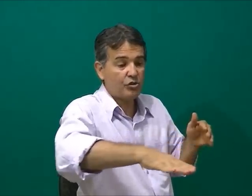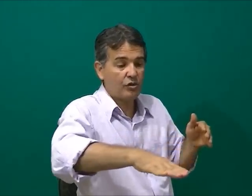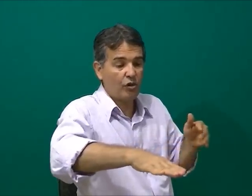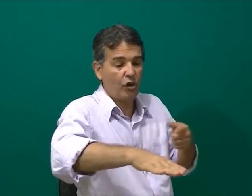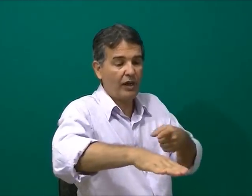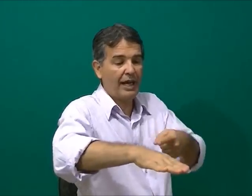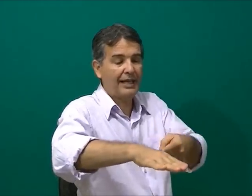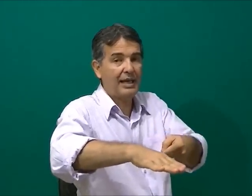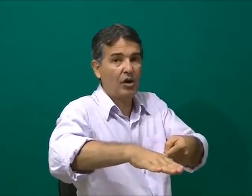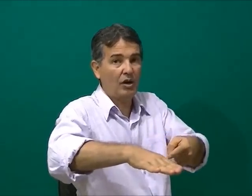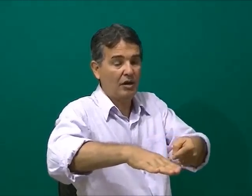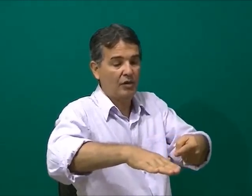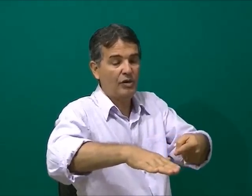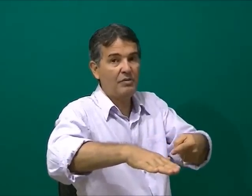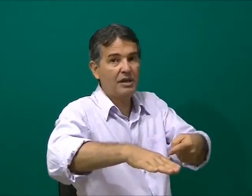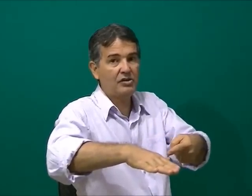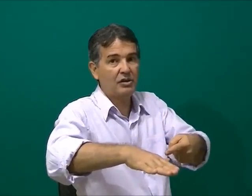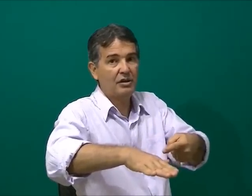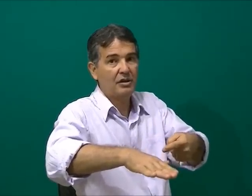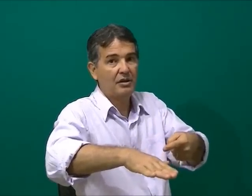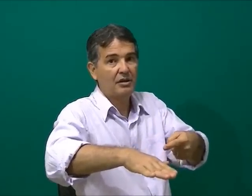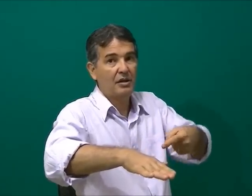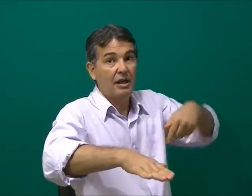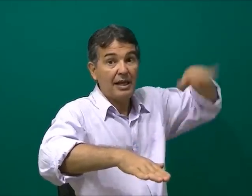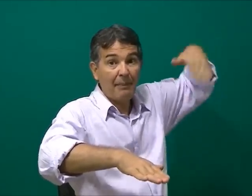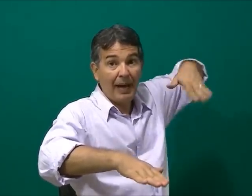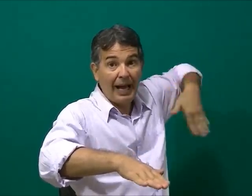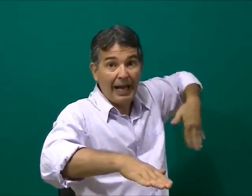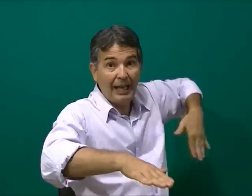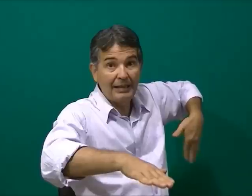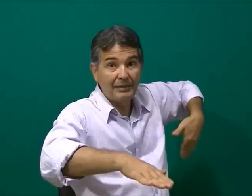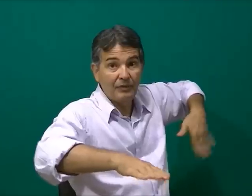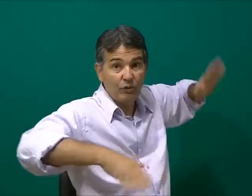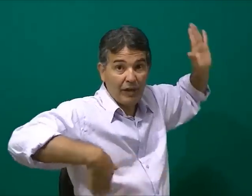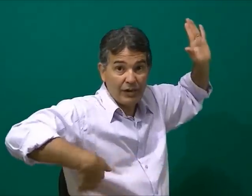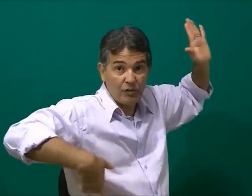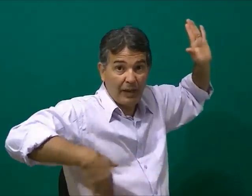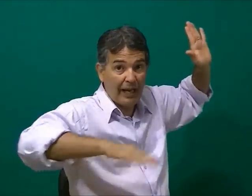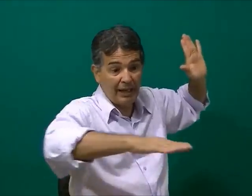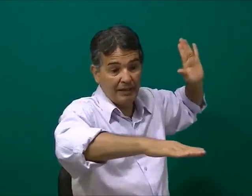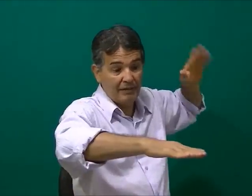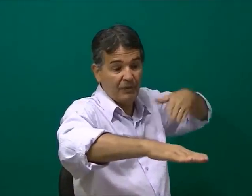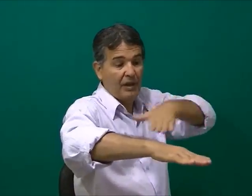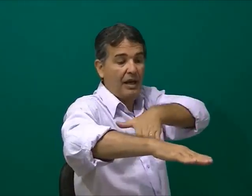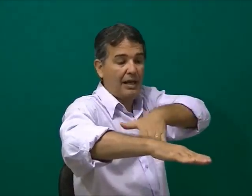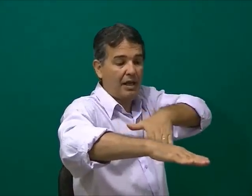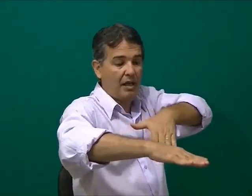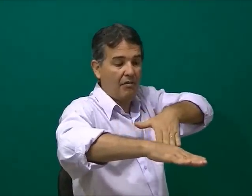eu coloquei aqui, ó, o limite. E a praia, no caso praia, aqui.